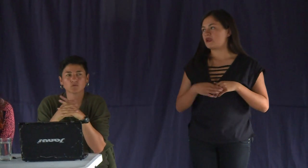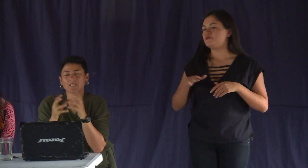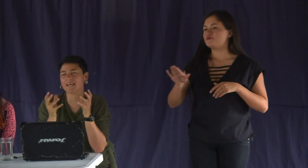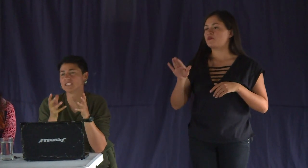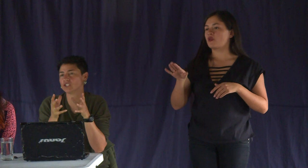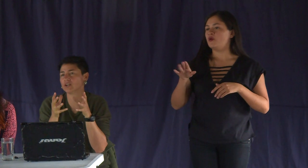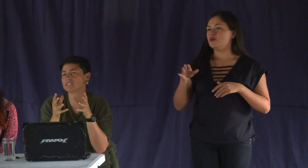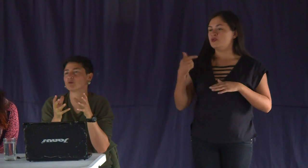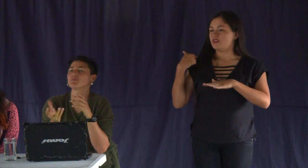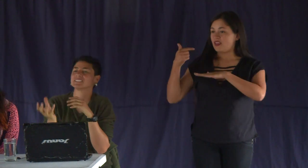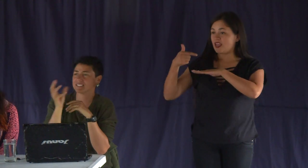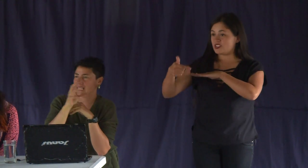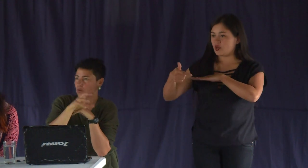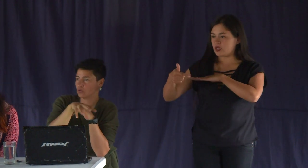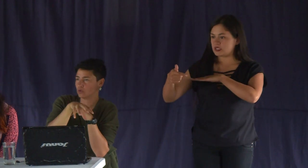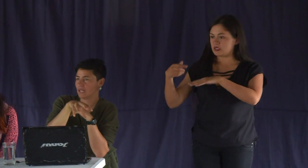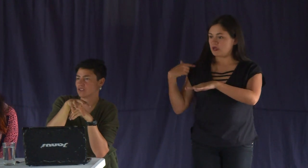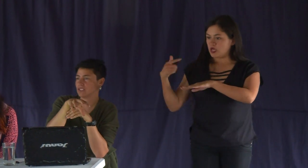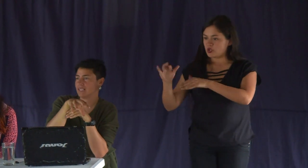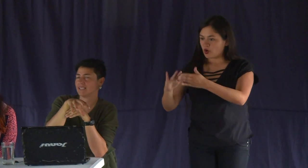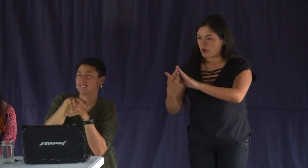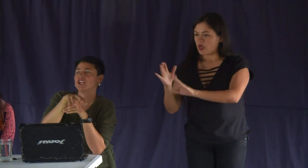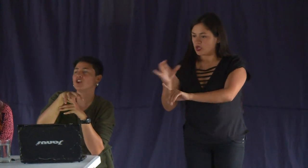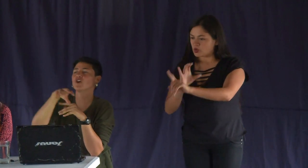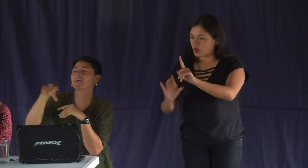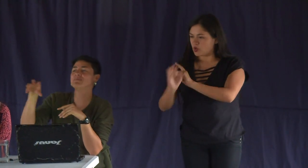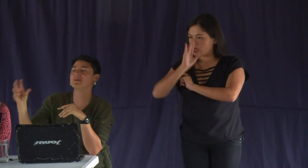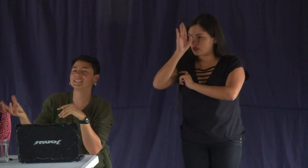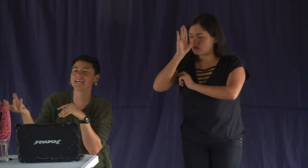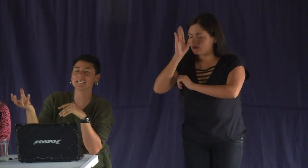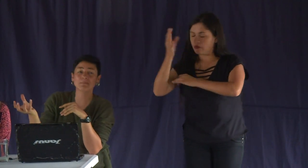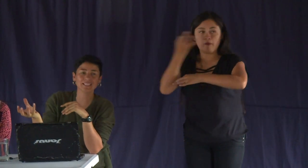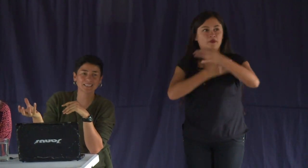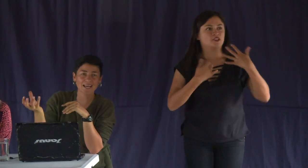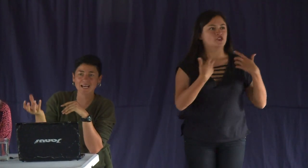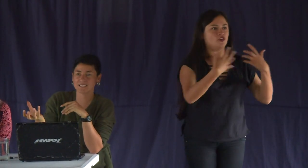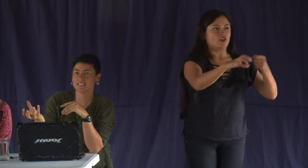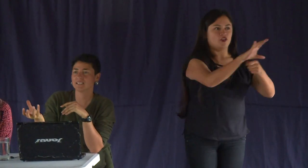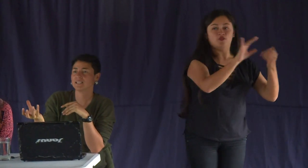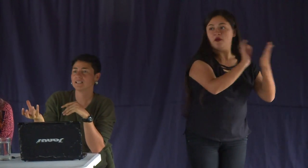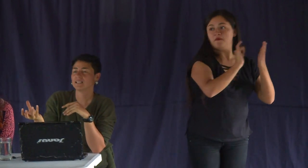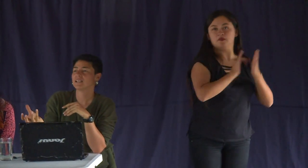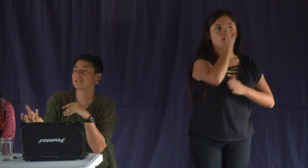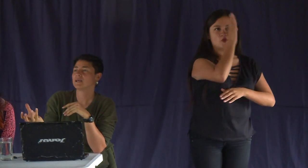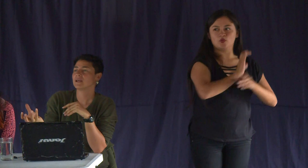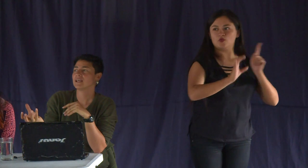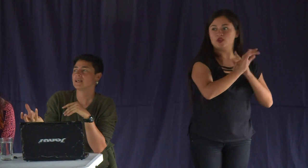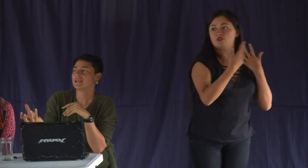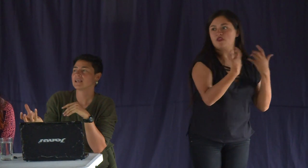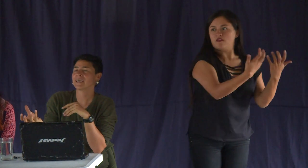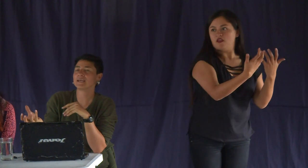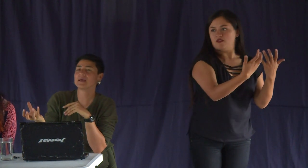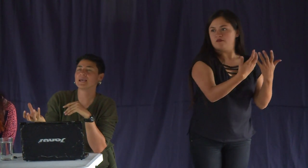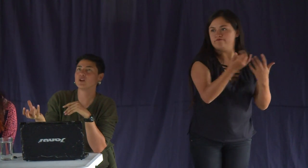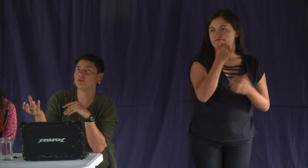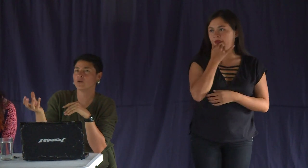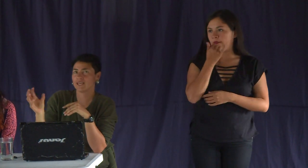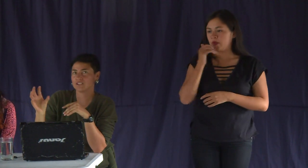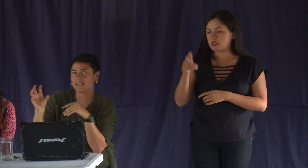sus tradiciones por pasarse a la cultura de Occidente. Lo que inmediatamente hace,